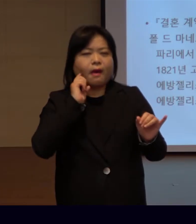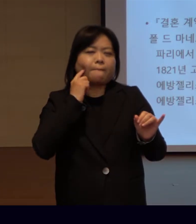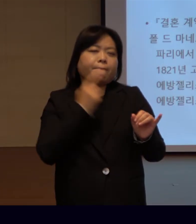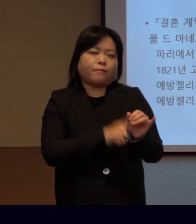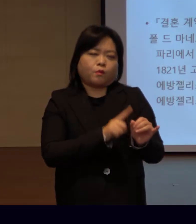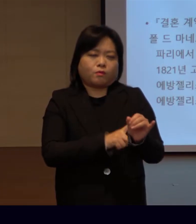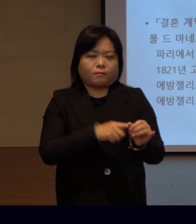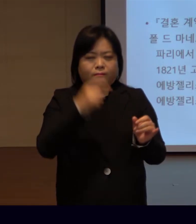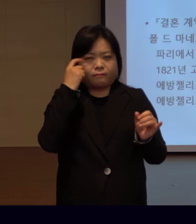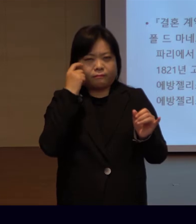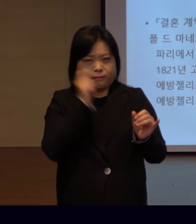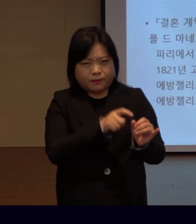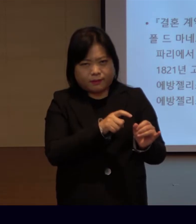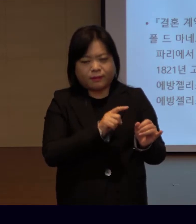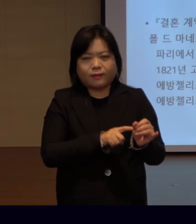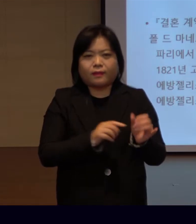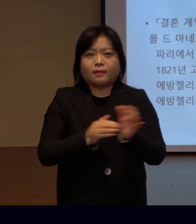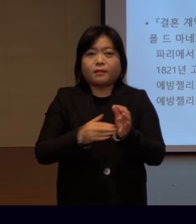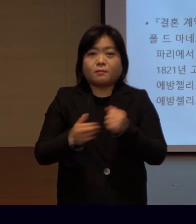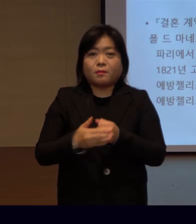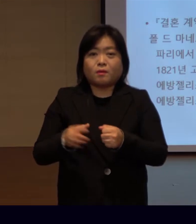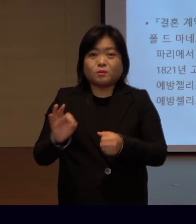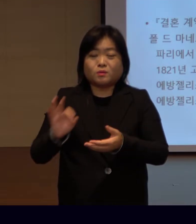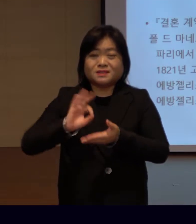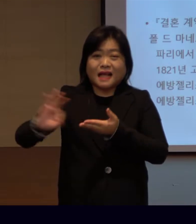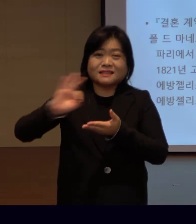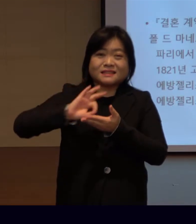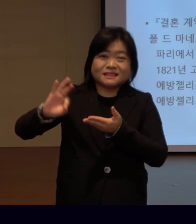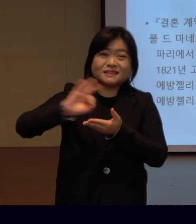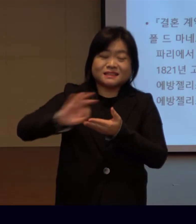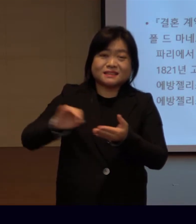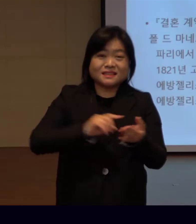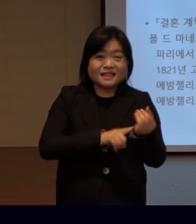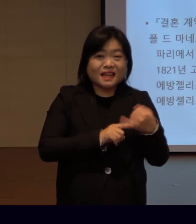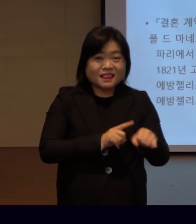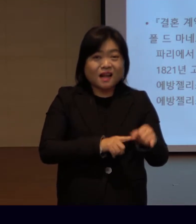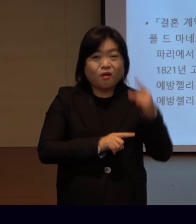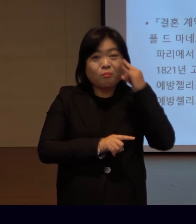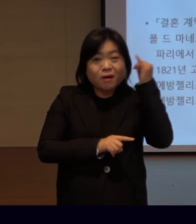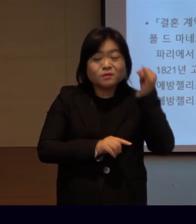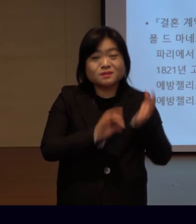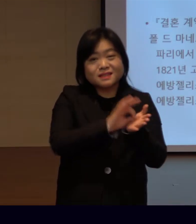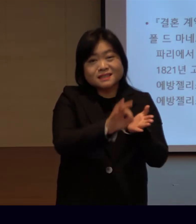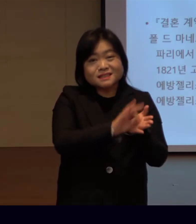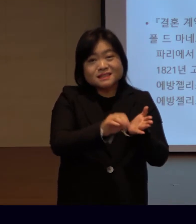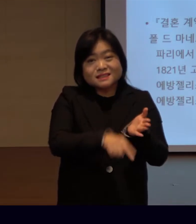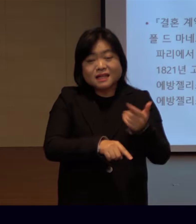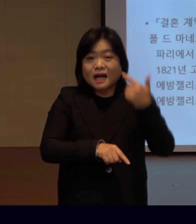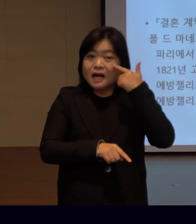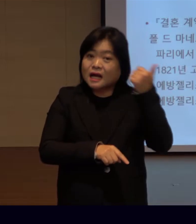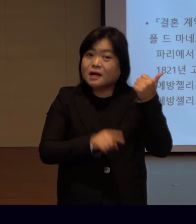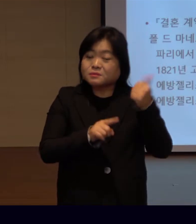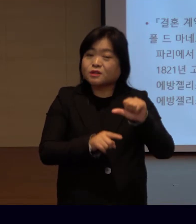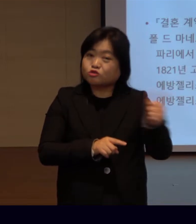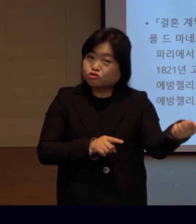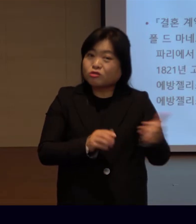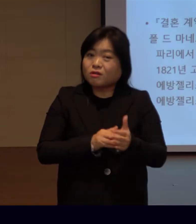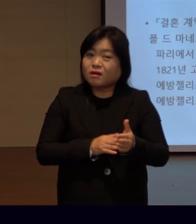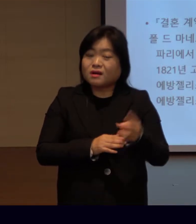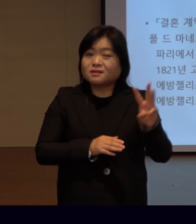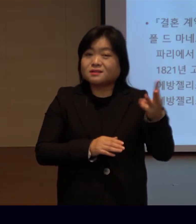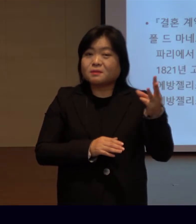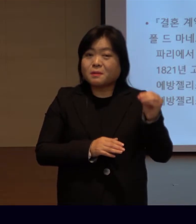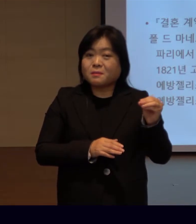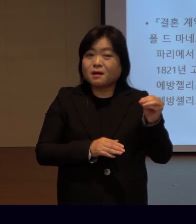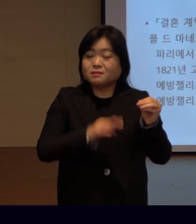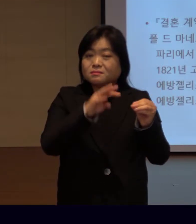그리고 돈을 굉장히 사치를 해요. 그 엄마하고 딸하고 아버지가 1810몇 년인가에 죽어요. 300만